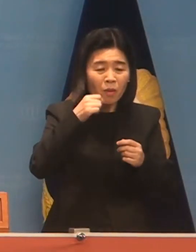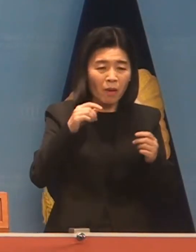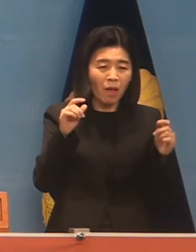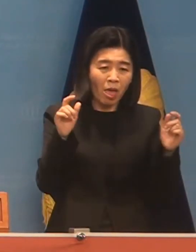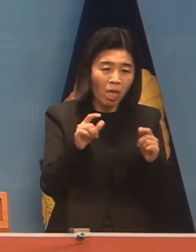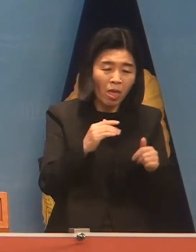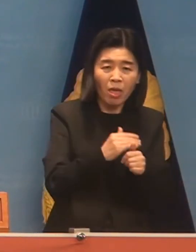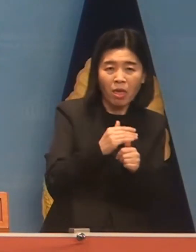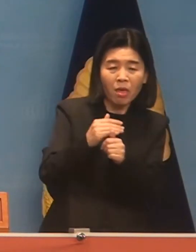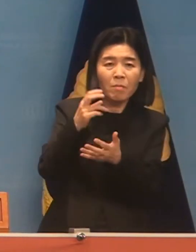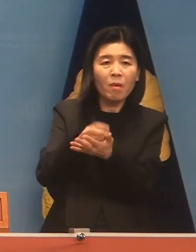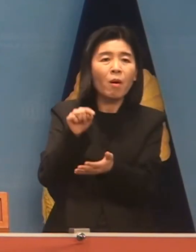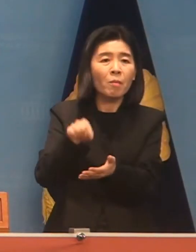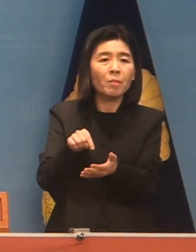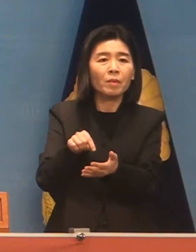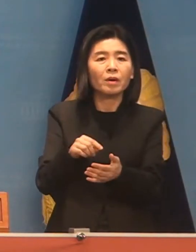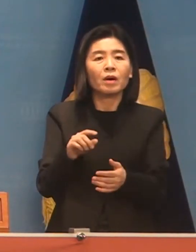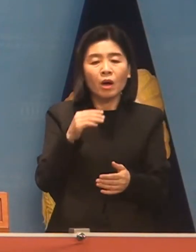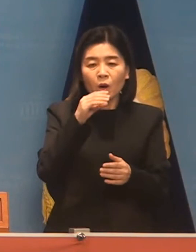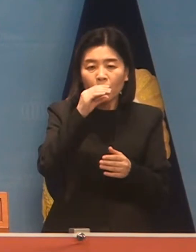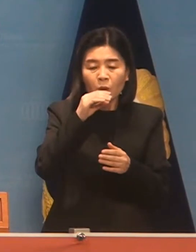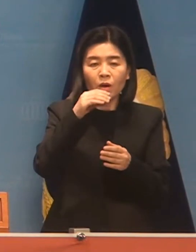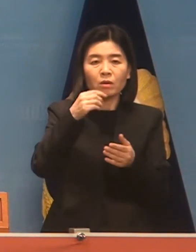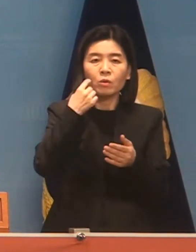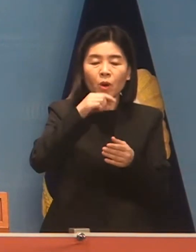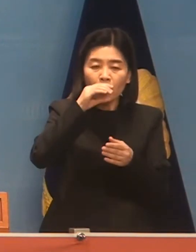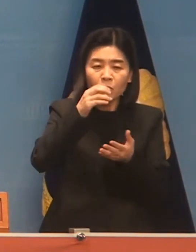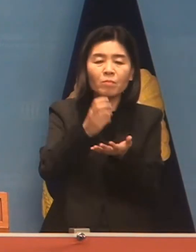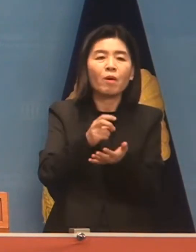제도적 허점이 만든 노동자의 현 주소입니다.